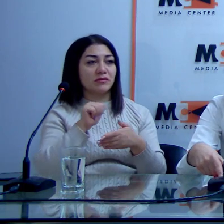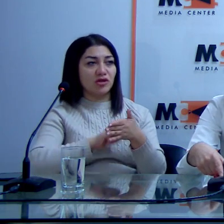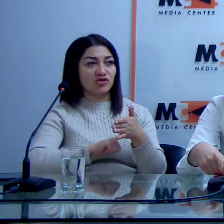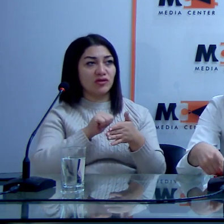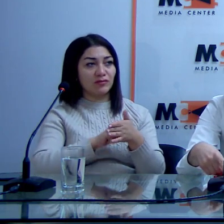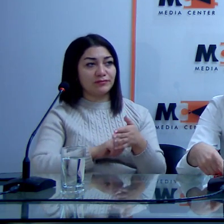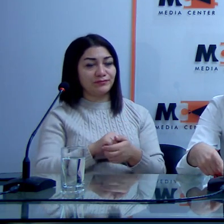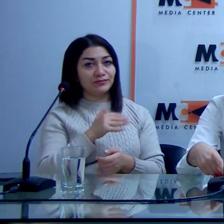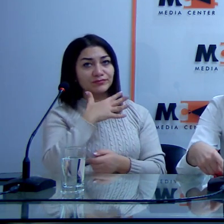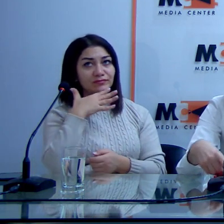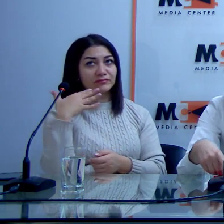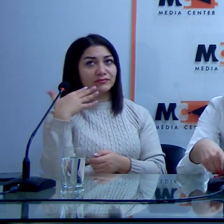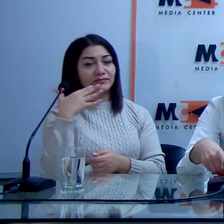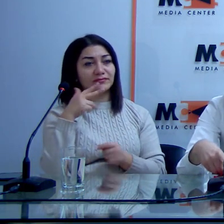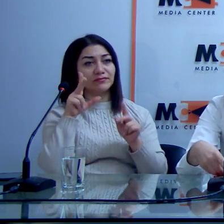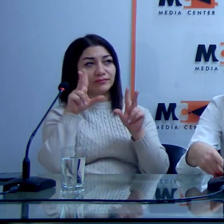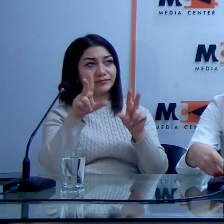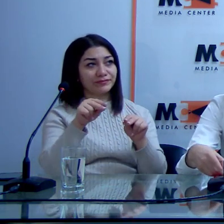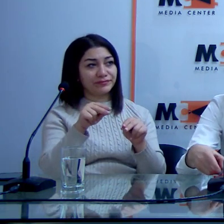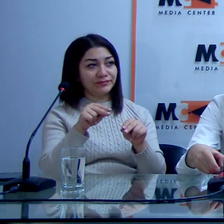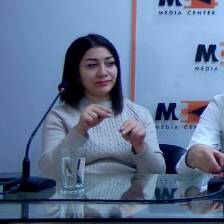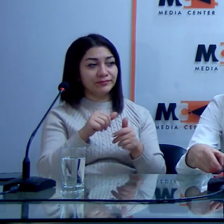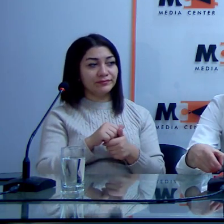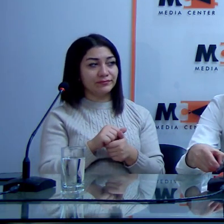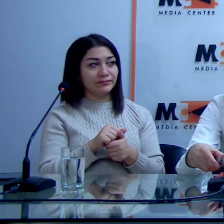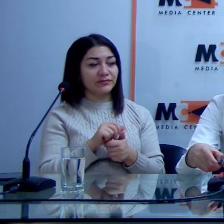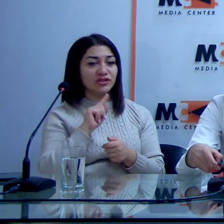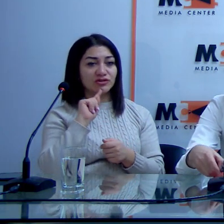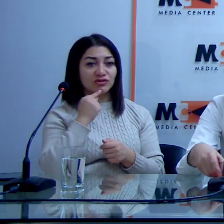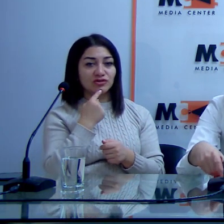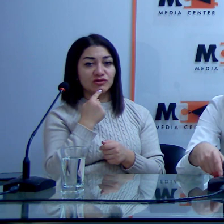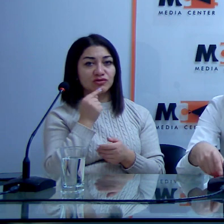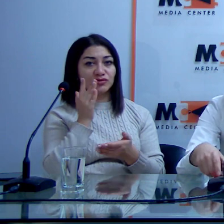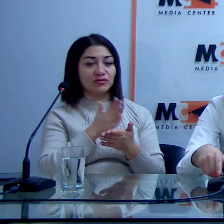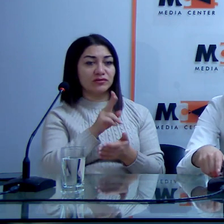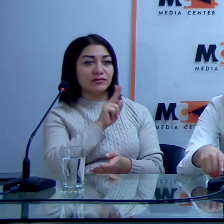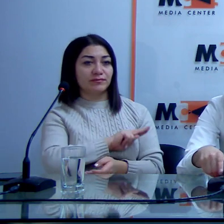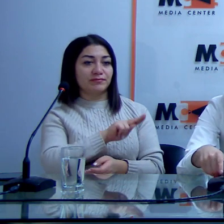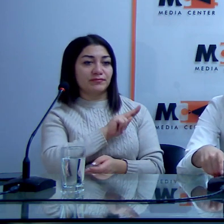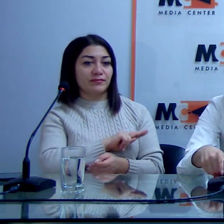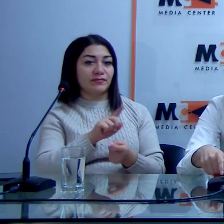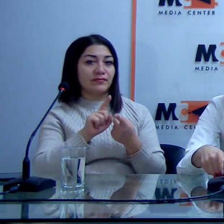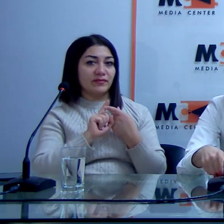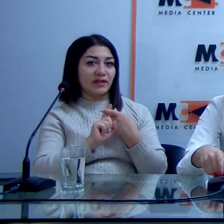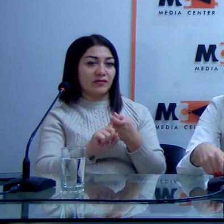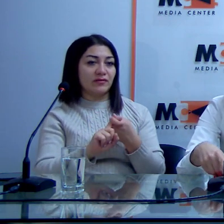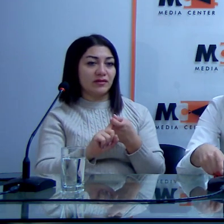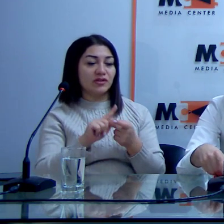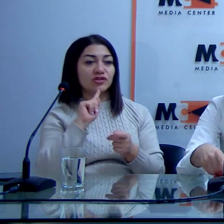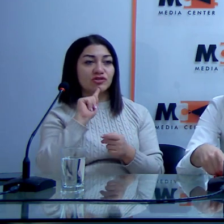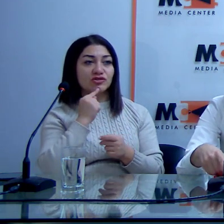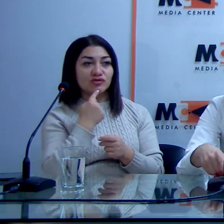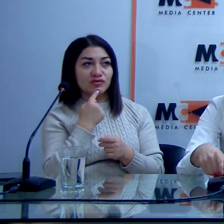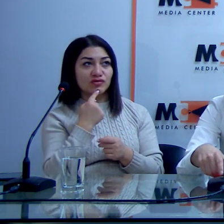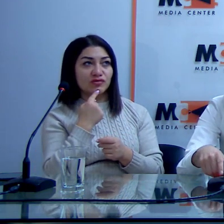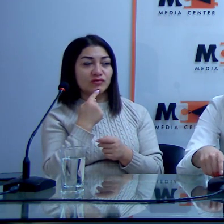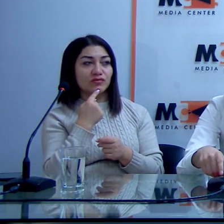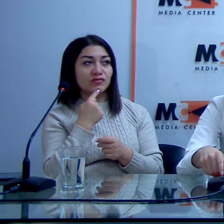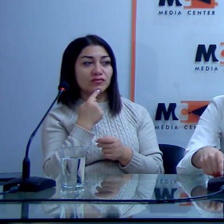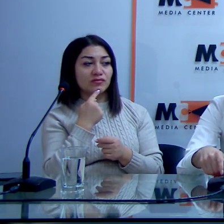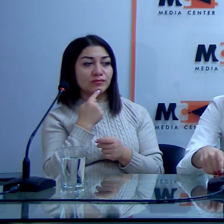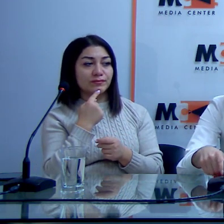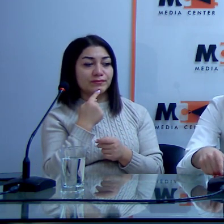բացակայության պատճառով շատերը նշում էին, որ ավելի շատ դժվարություններ կան աշխատելու հետ կապված, եւ այդ դժվարություններին